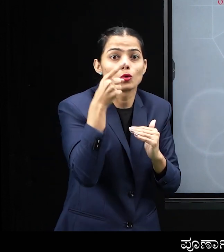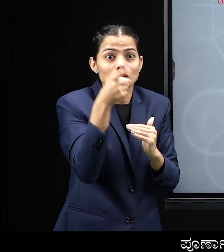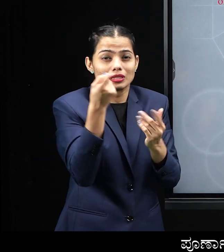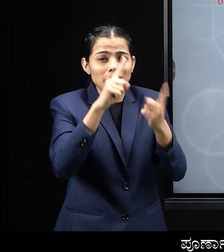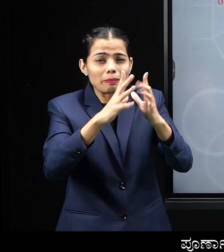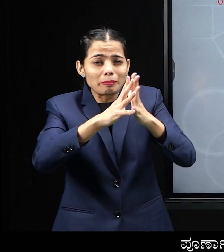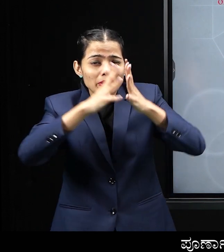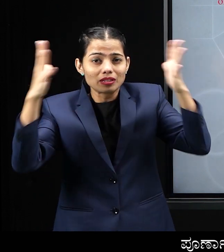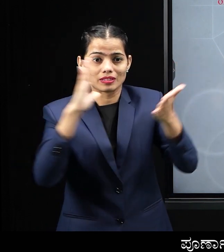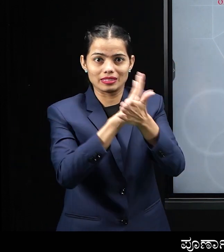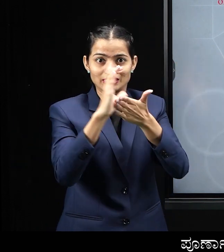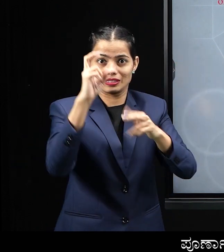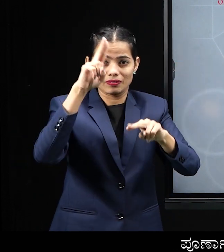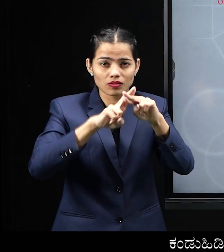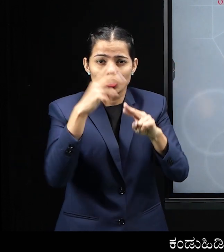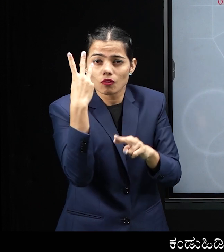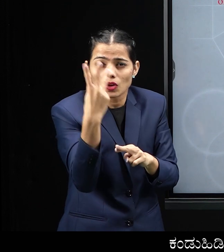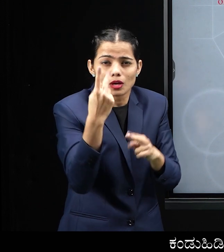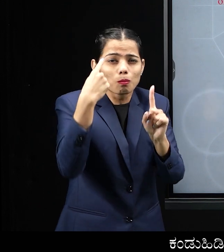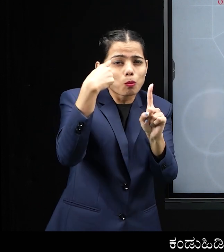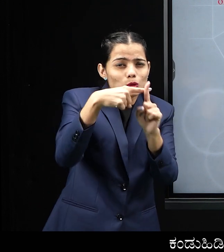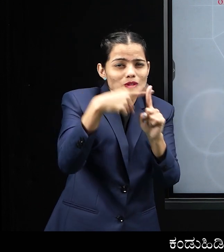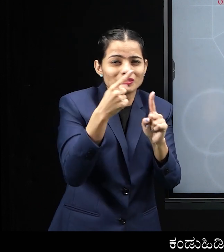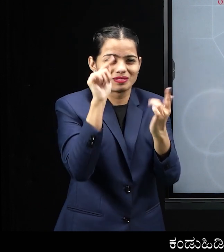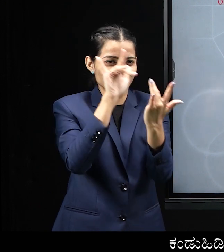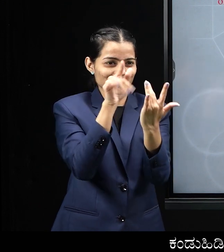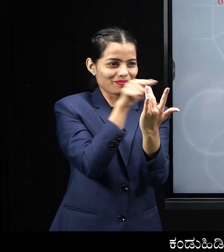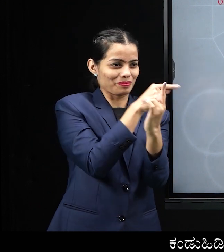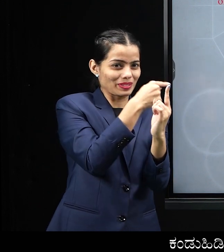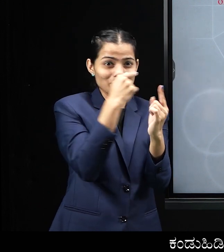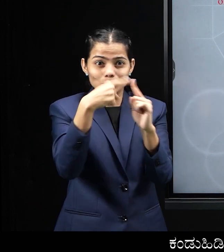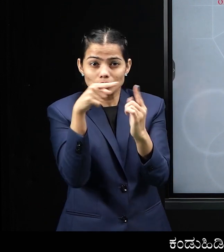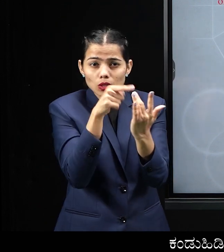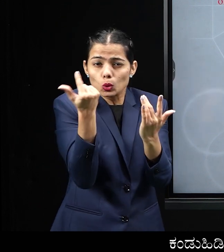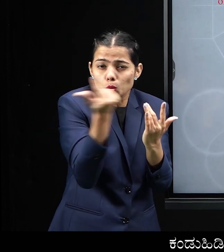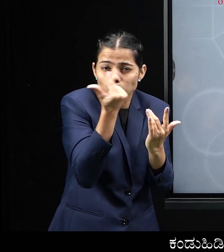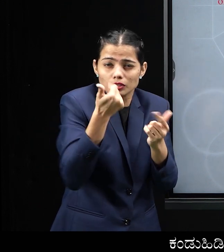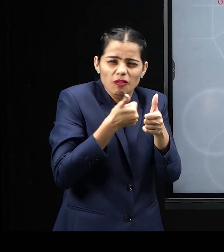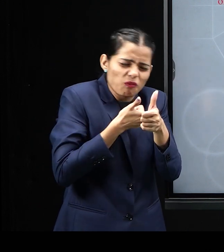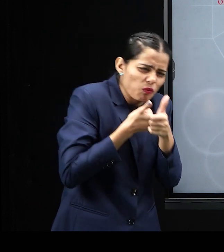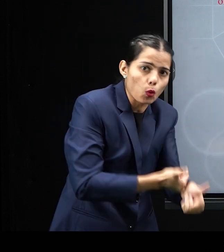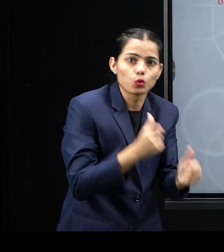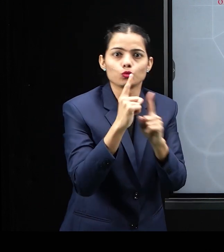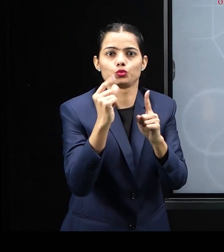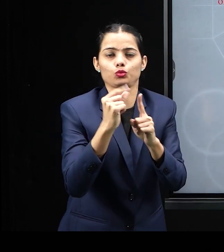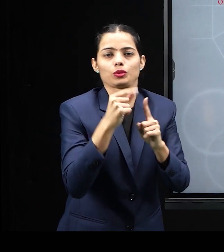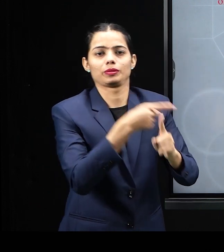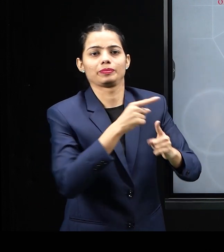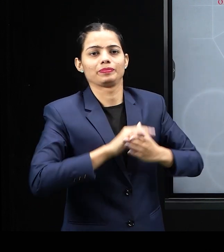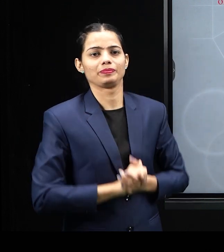ಅಂಶವನ್ನು HCF ಕಂಡುಹಿಡಿಯಲು ನಾವು ಯೂಕ್ಲಿಡ್ನ ವಿಭಾಗ ಅಲ್ಗಾರಿದಮ್ ಅನ್ನು 2 ಬಾರಿ ಅನ್ವಯಿಸಬಹುದು.